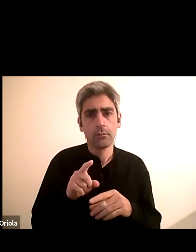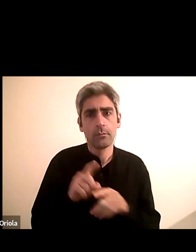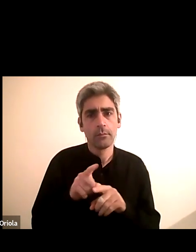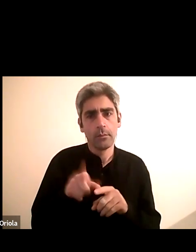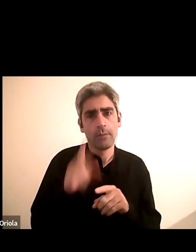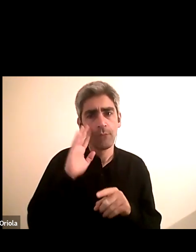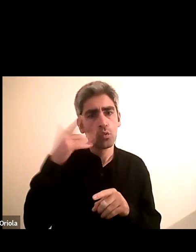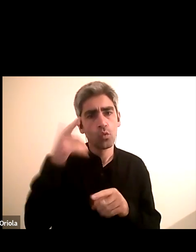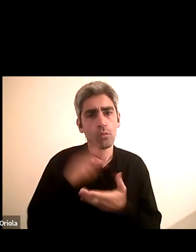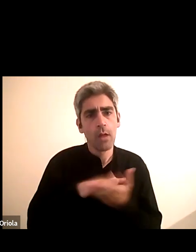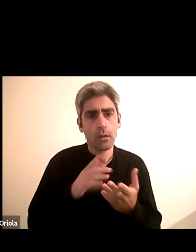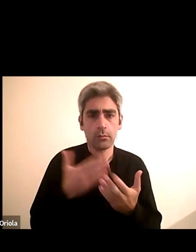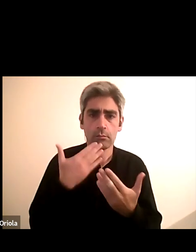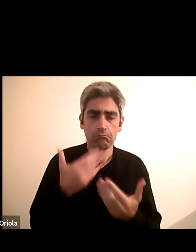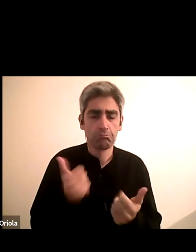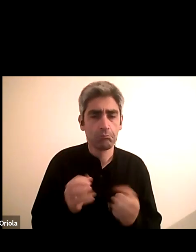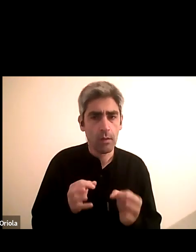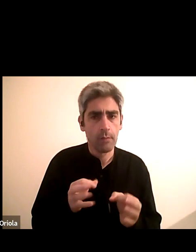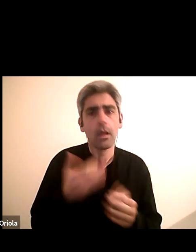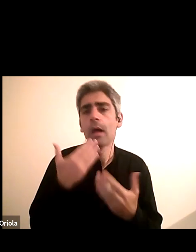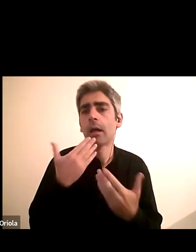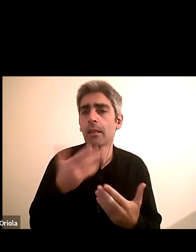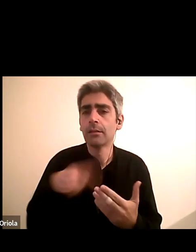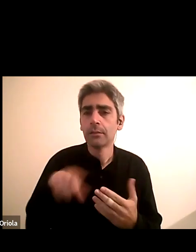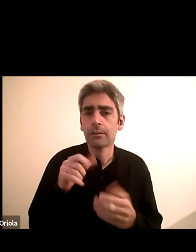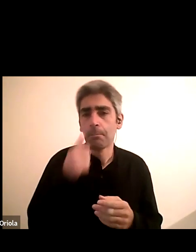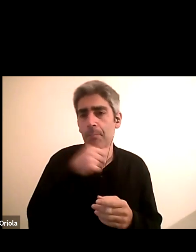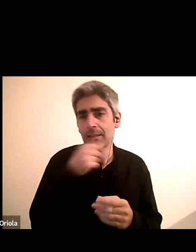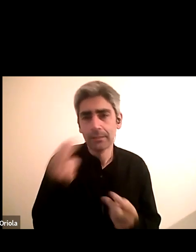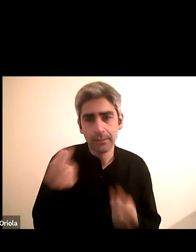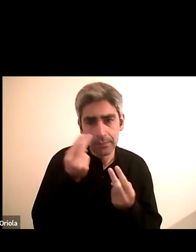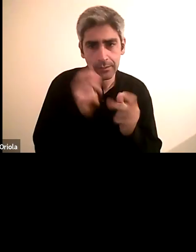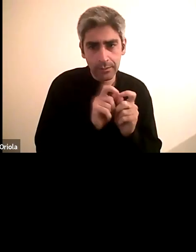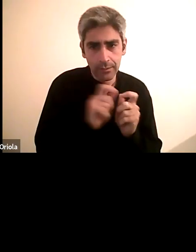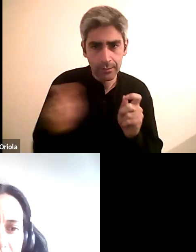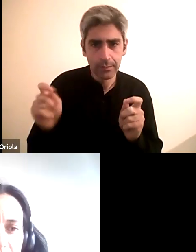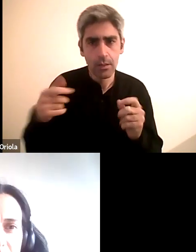aqui. Agradeço-vos a vossa paciência e agora